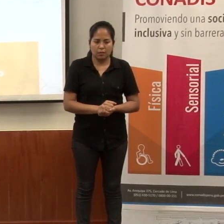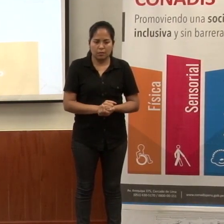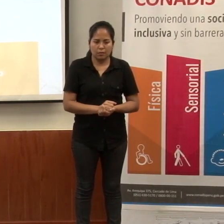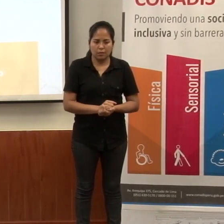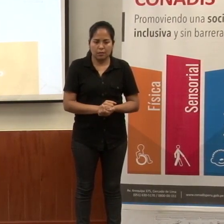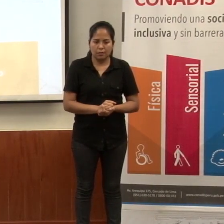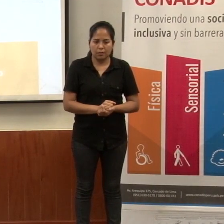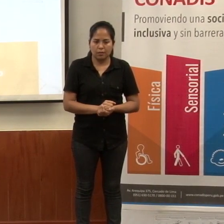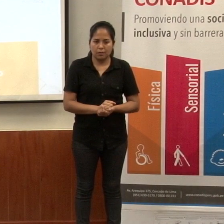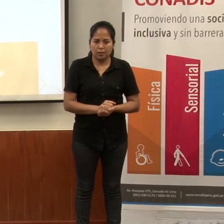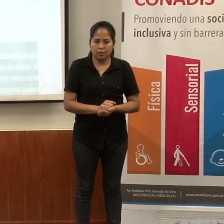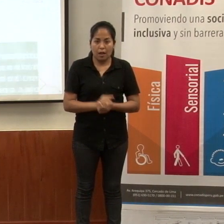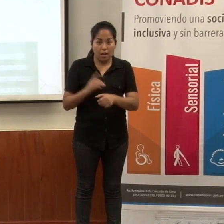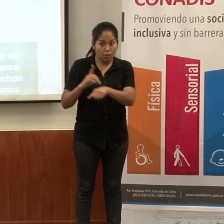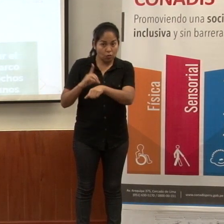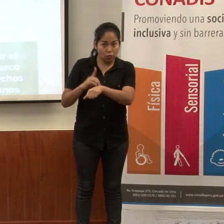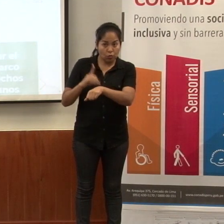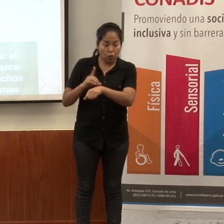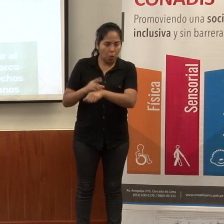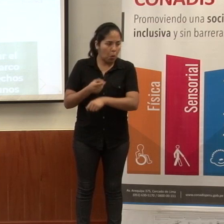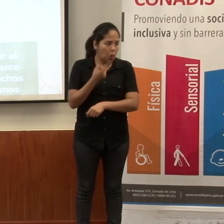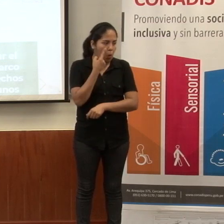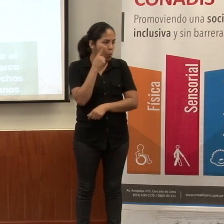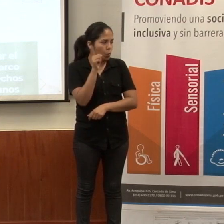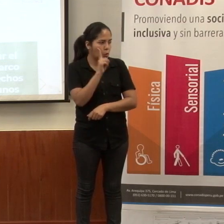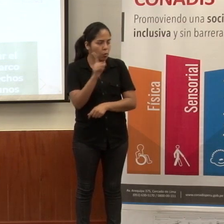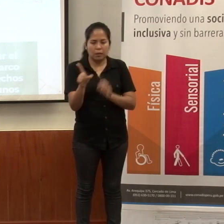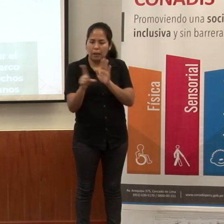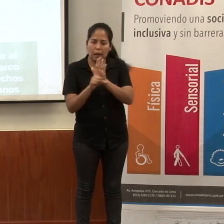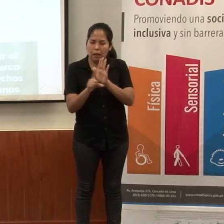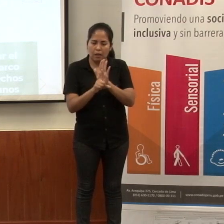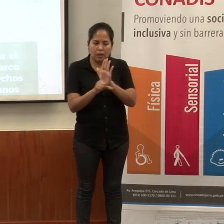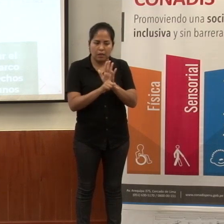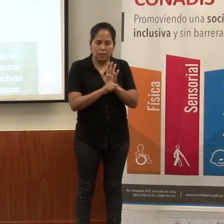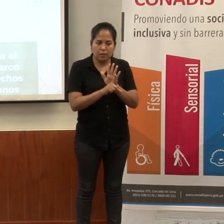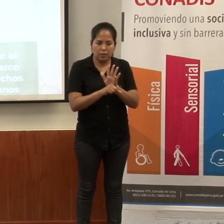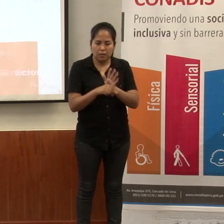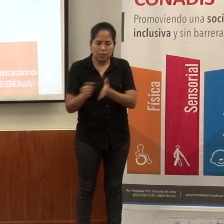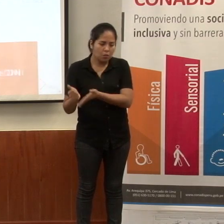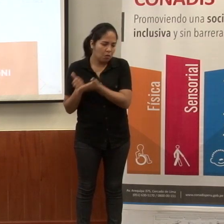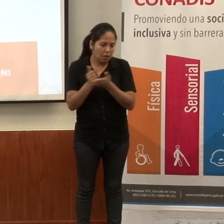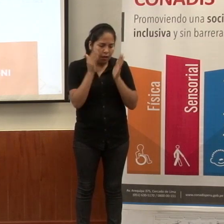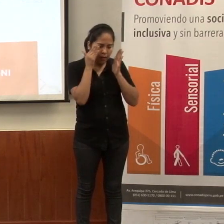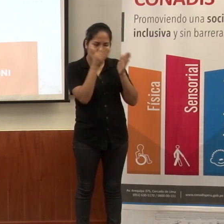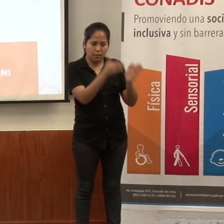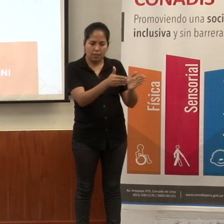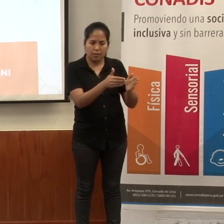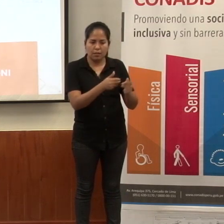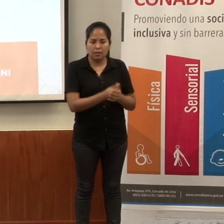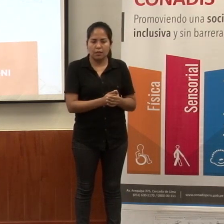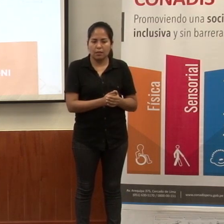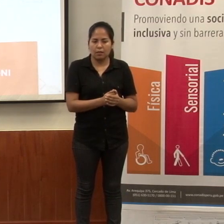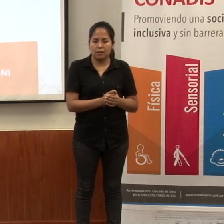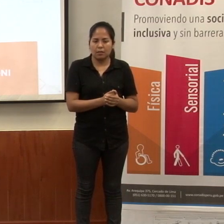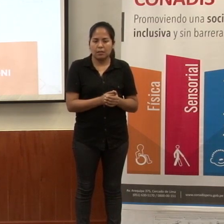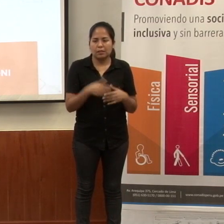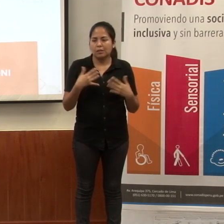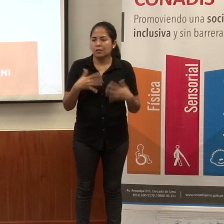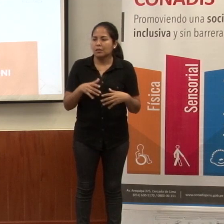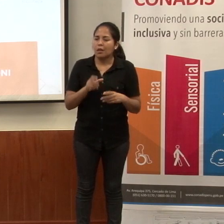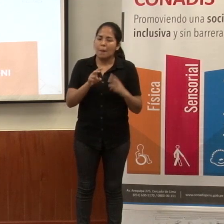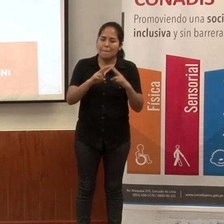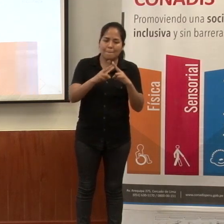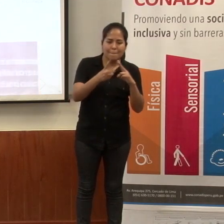puedo decir que hay médicos que desconocen de estas leyes y no nos atienden. Siempre venimos con quejas de nuestros